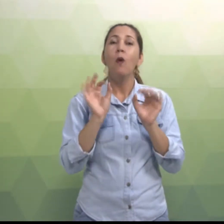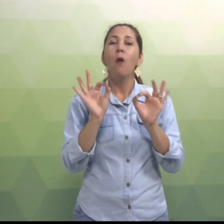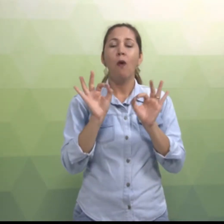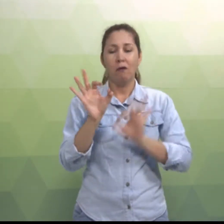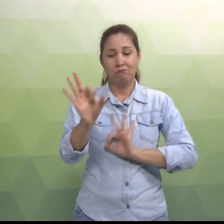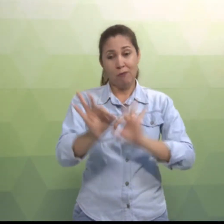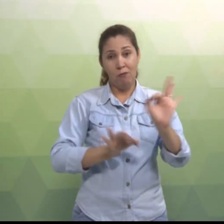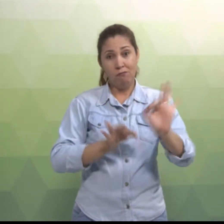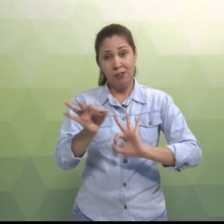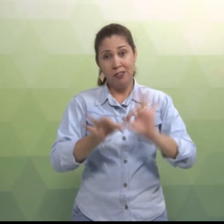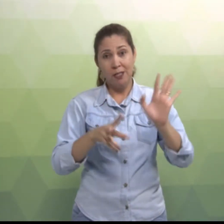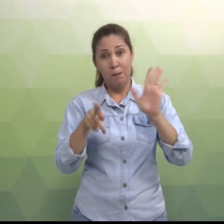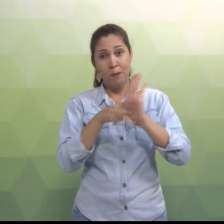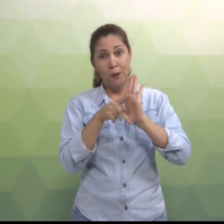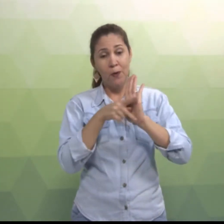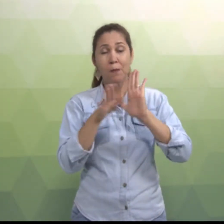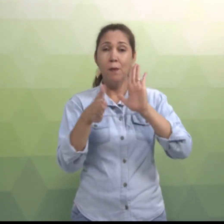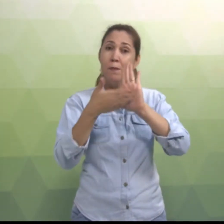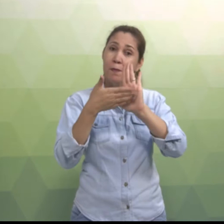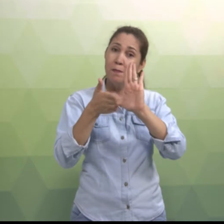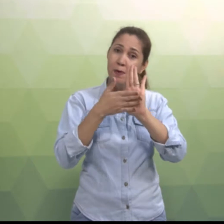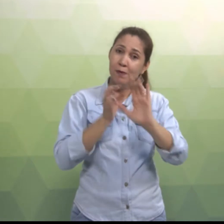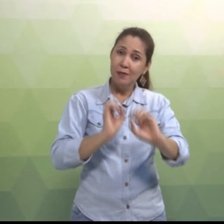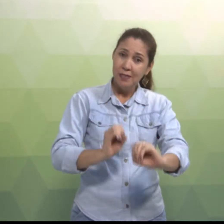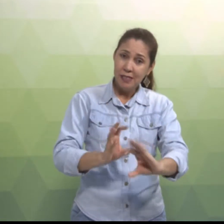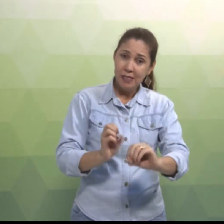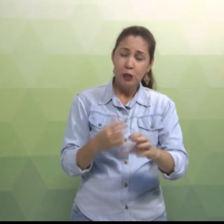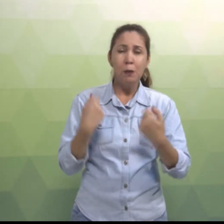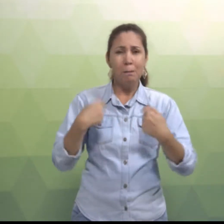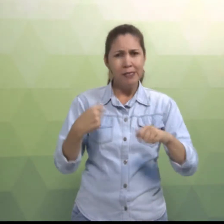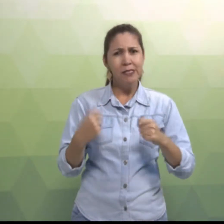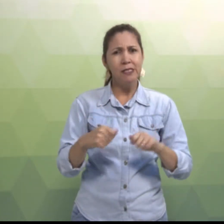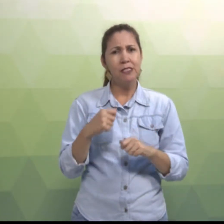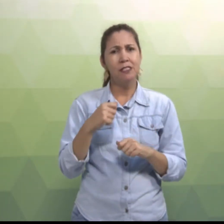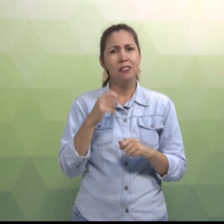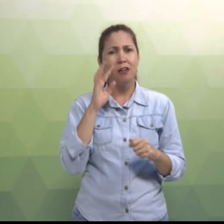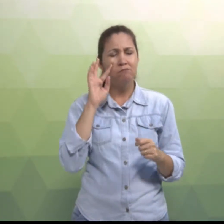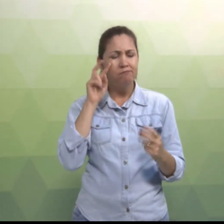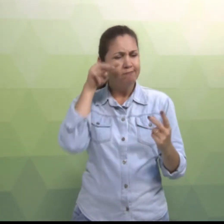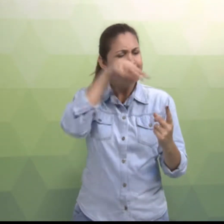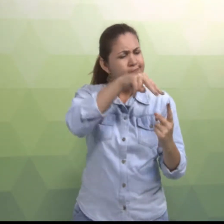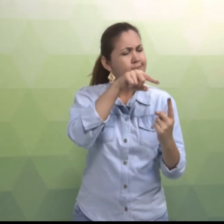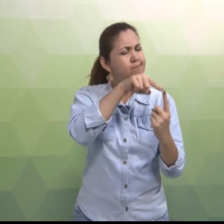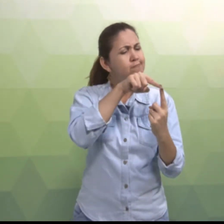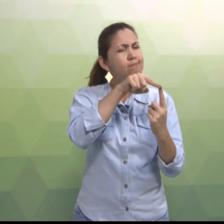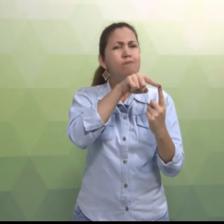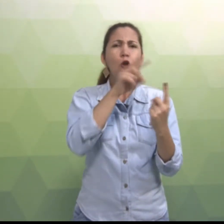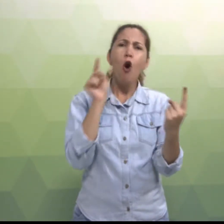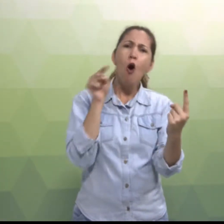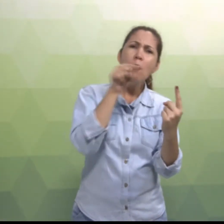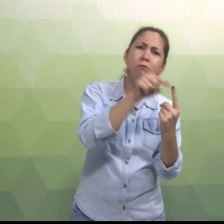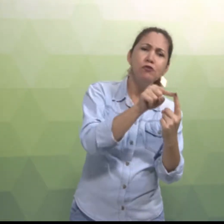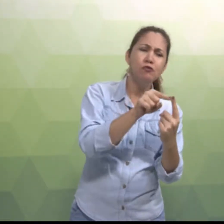importante. Então, essa preparação do planejamento da proposta curricular deve levar em conta, deve ter